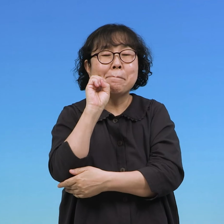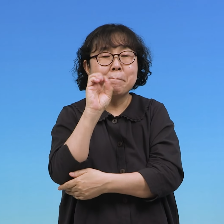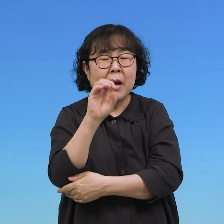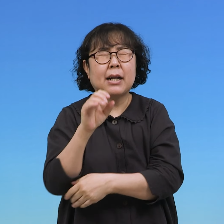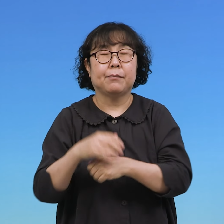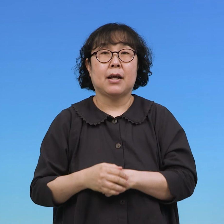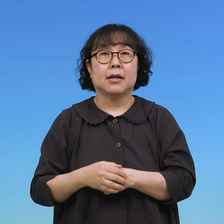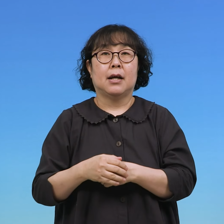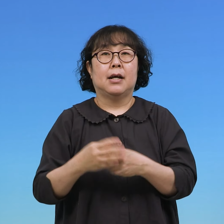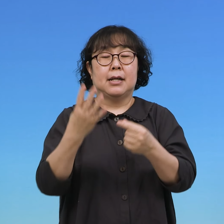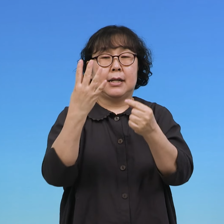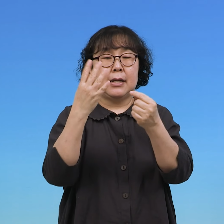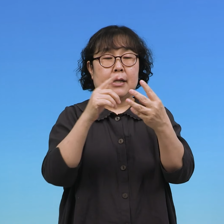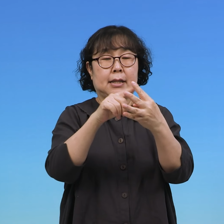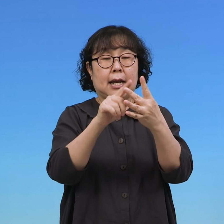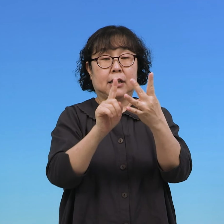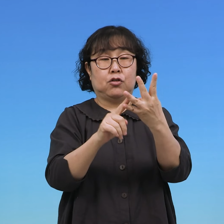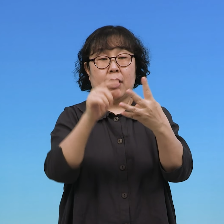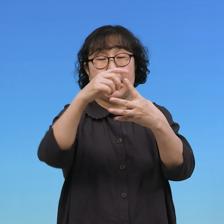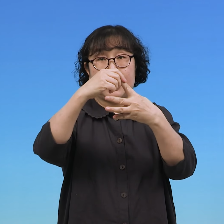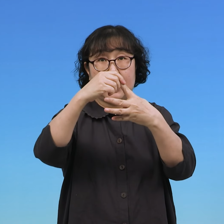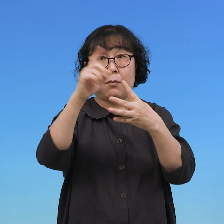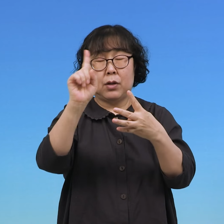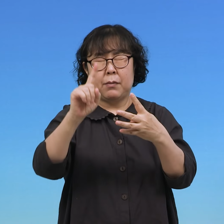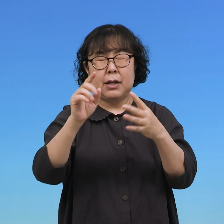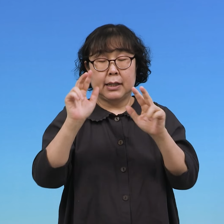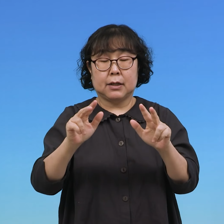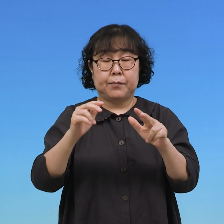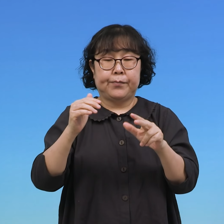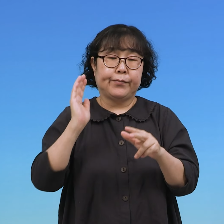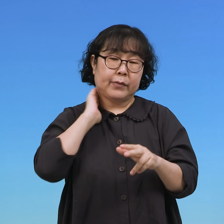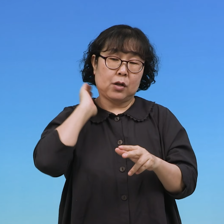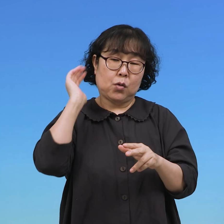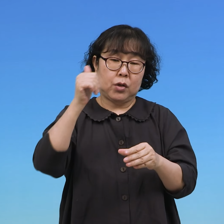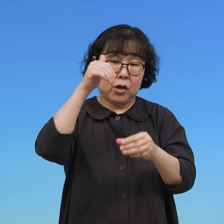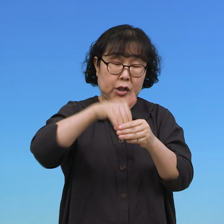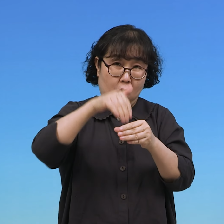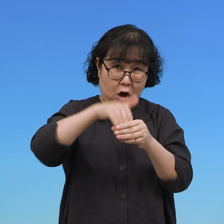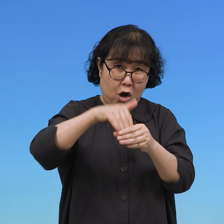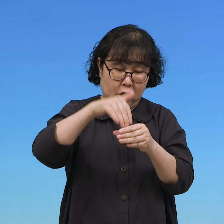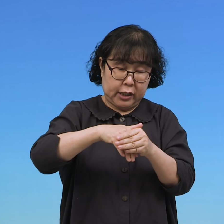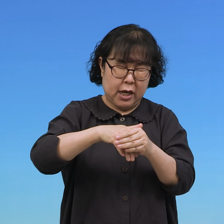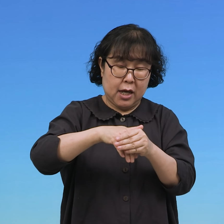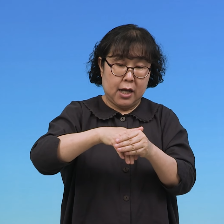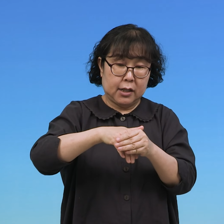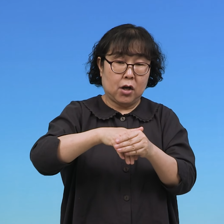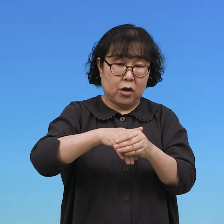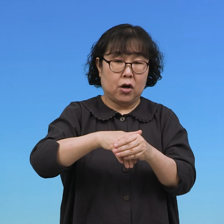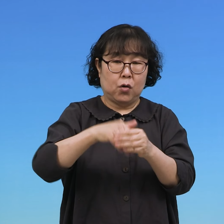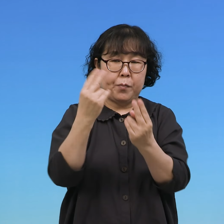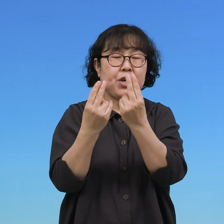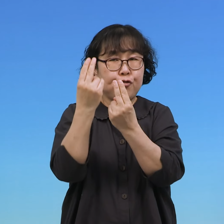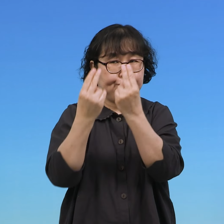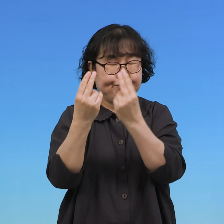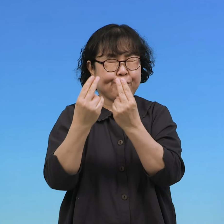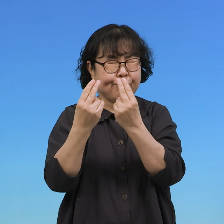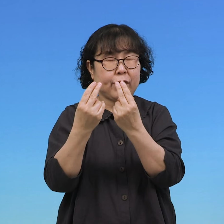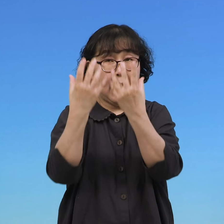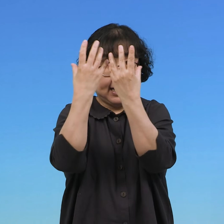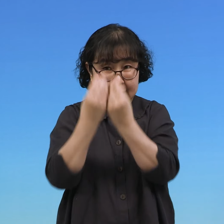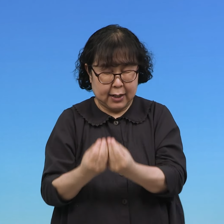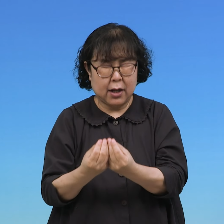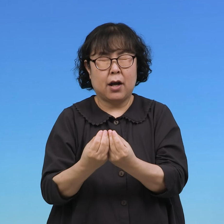그 4가지 중에 하나가 이거였습니다. 지금 대통령 선거가 이제 계속 무르익으니까 비유를 들기가 쉬웠죠.